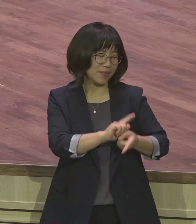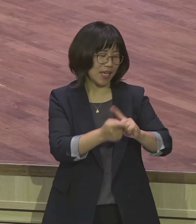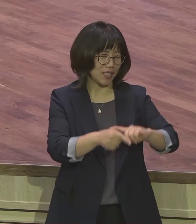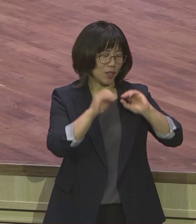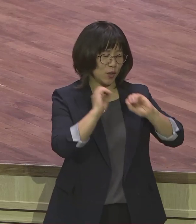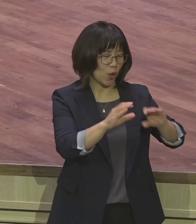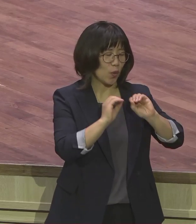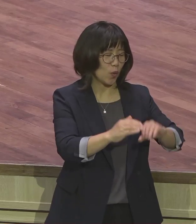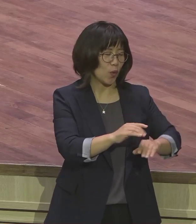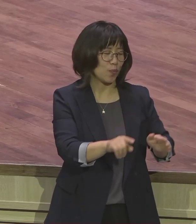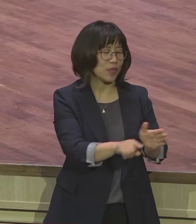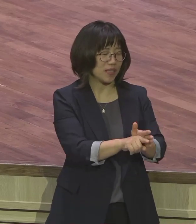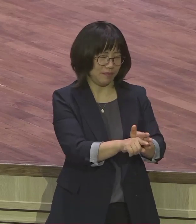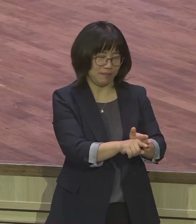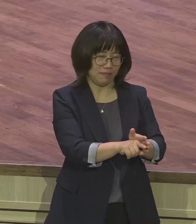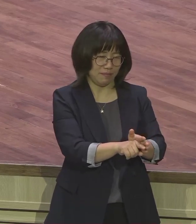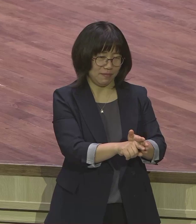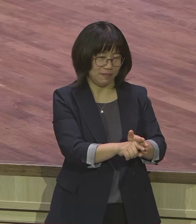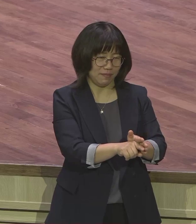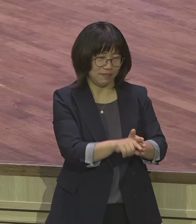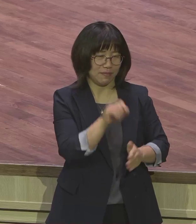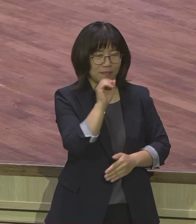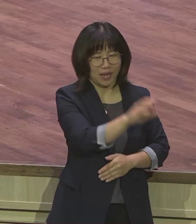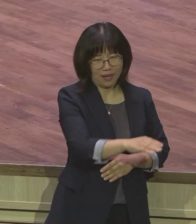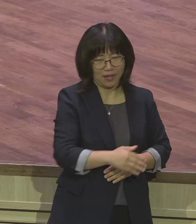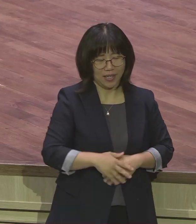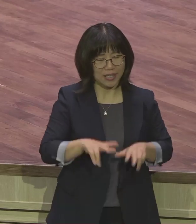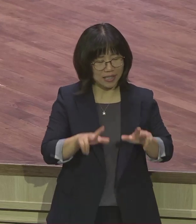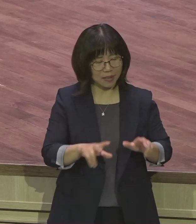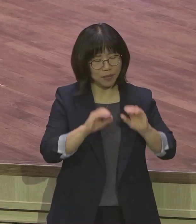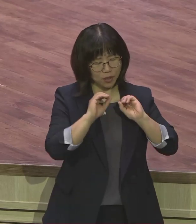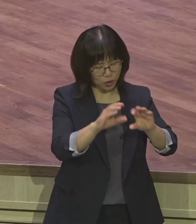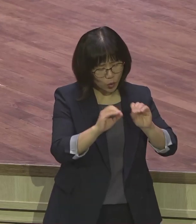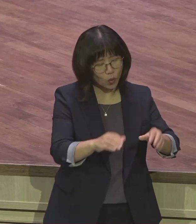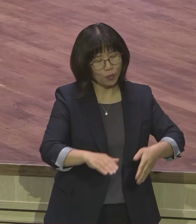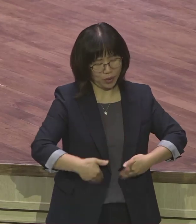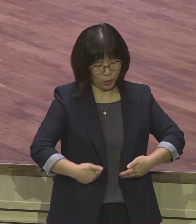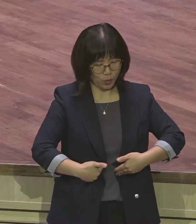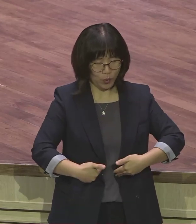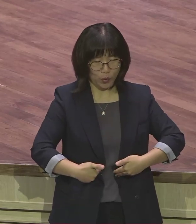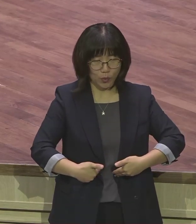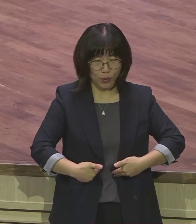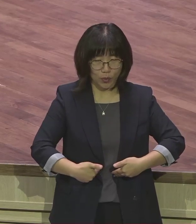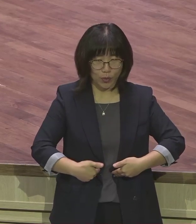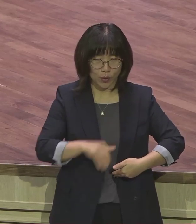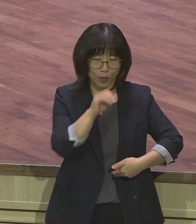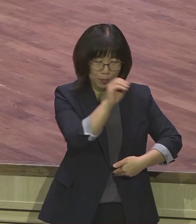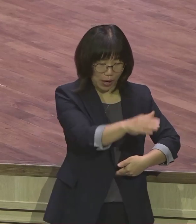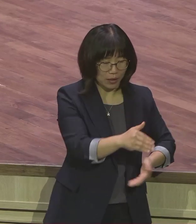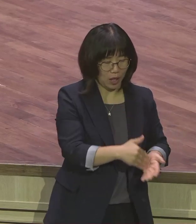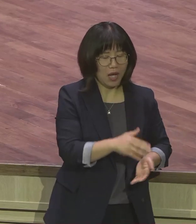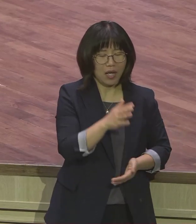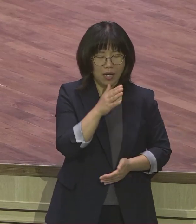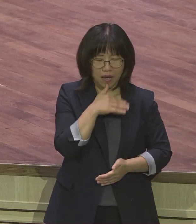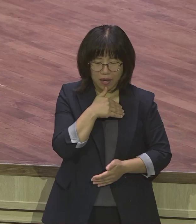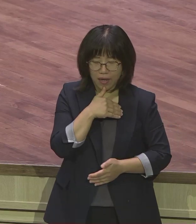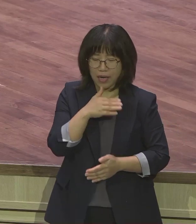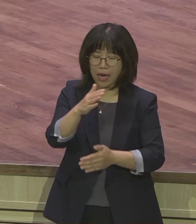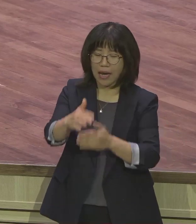얼마나 멋있는 신앙인의 자세입니까? 하나님께서는 때를 따라